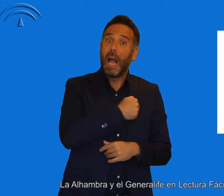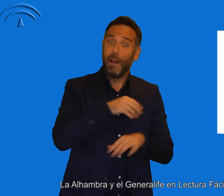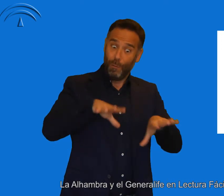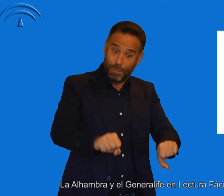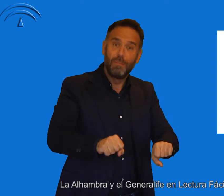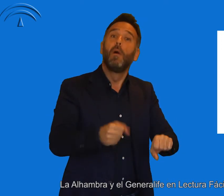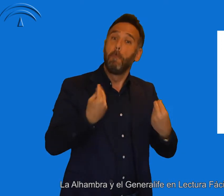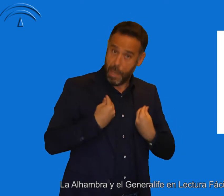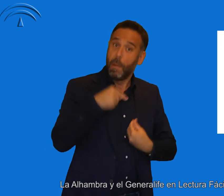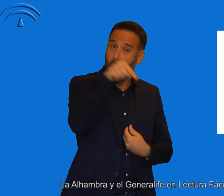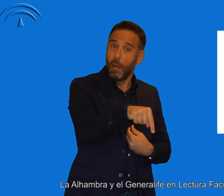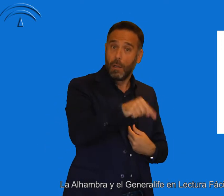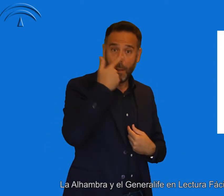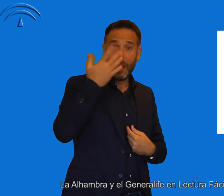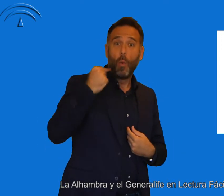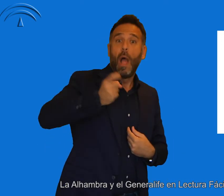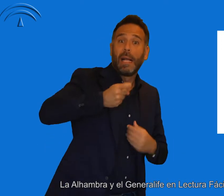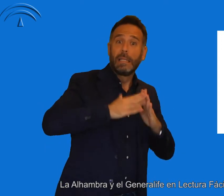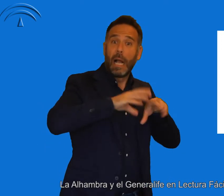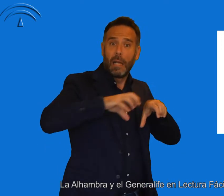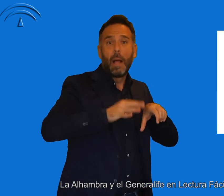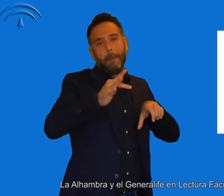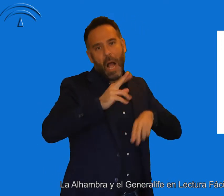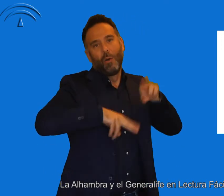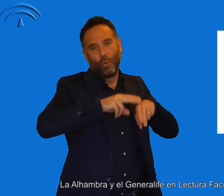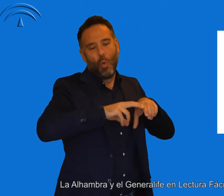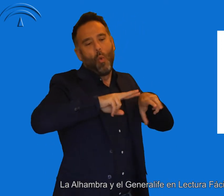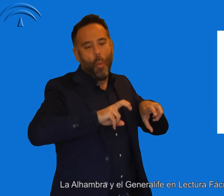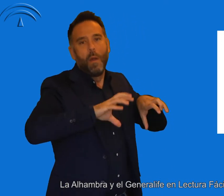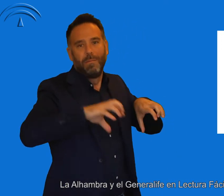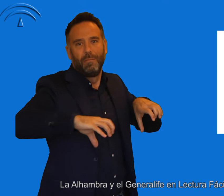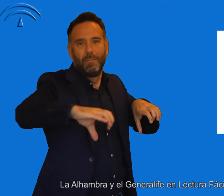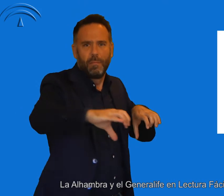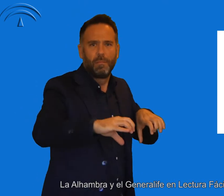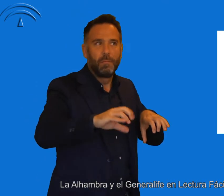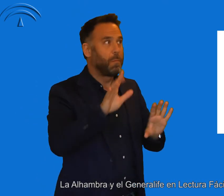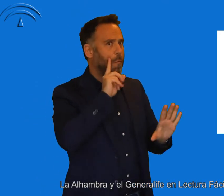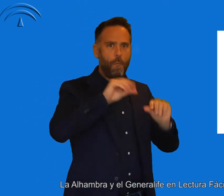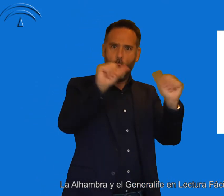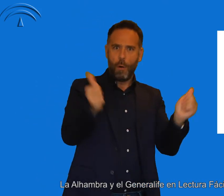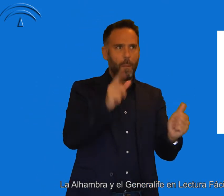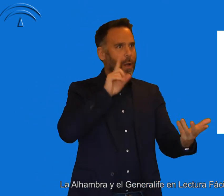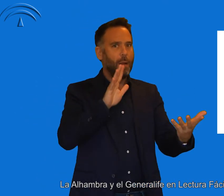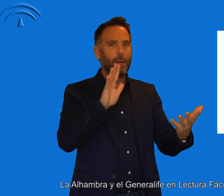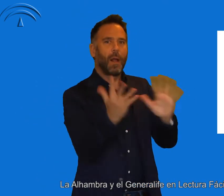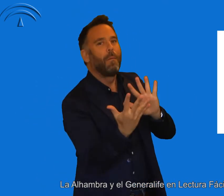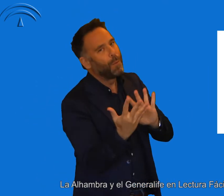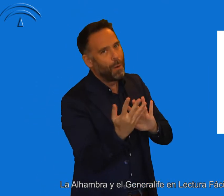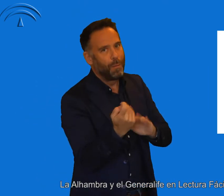muchos cristianos vivieron en la Medina. Utilizaron los antiguos edificios e hicieron nuevas construcciones.